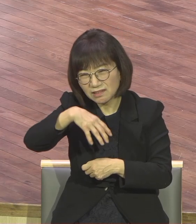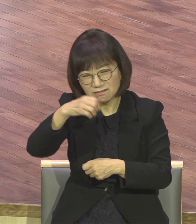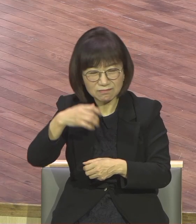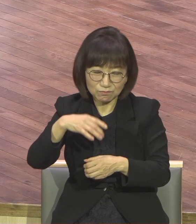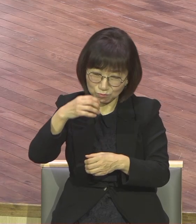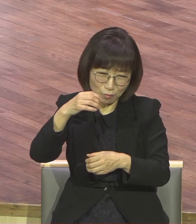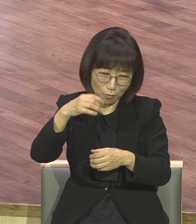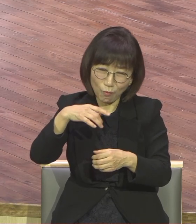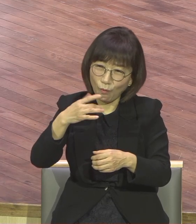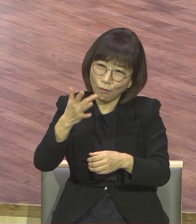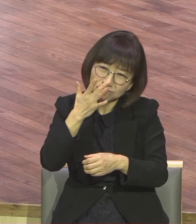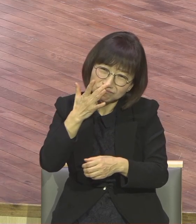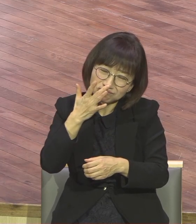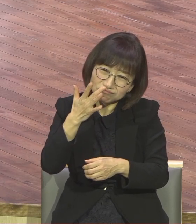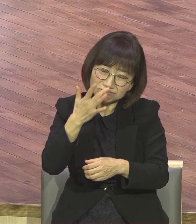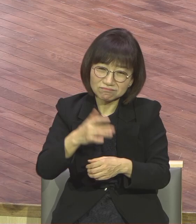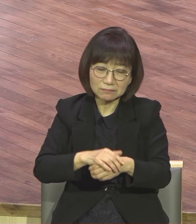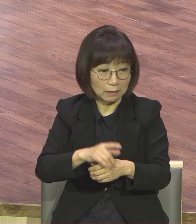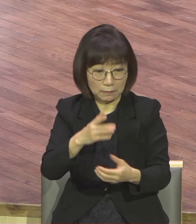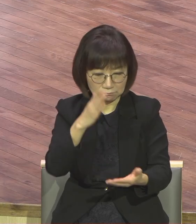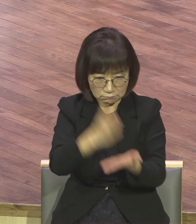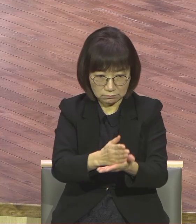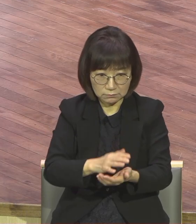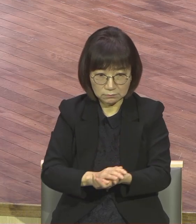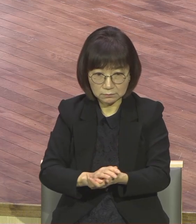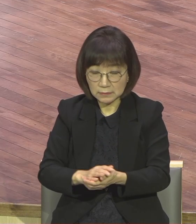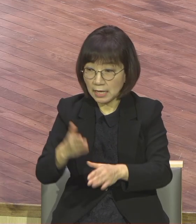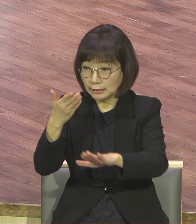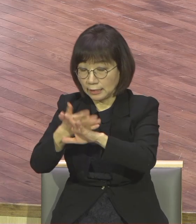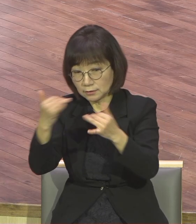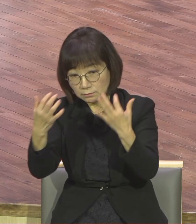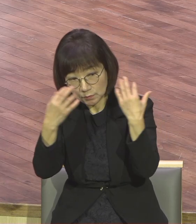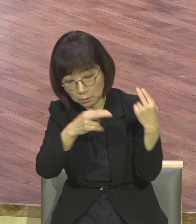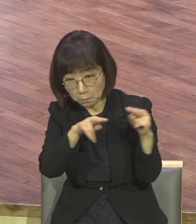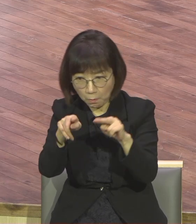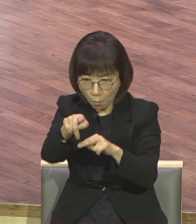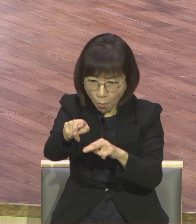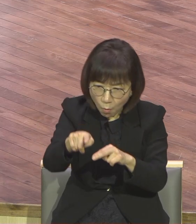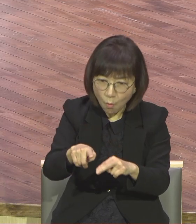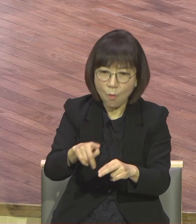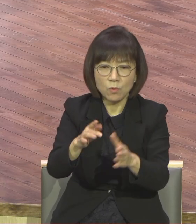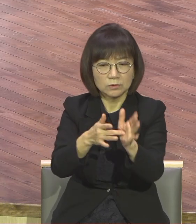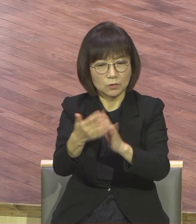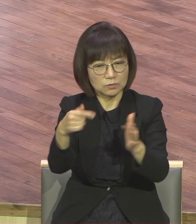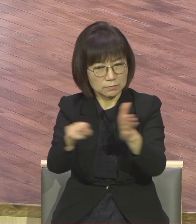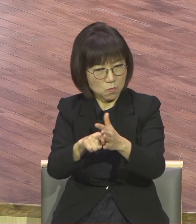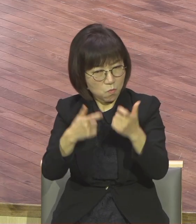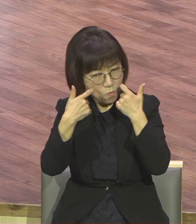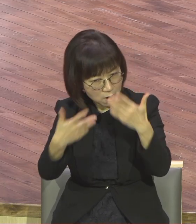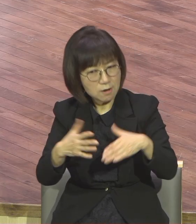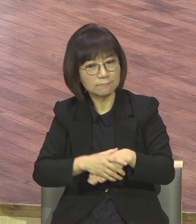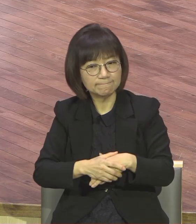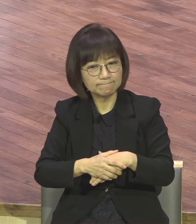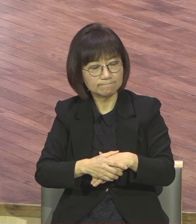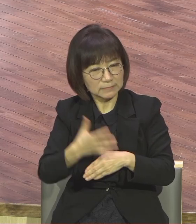누가 봐도 예수 믿는 사람이구나. 같이 직장 생활을 하면서 모르는 사람이 없을 정도로 향기가 나야